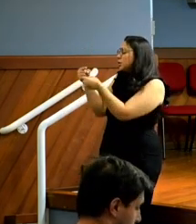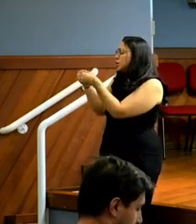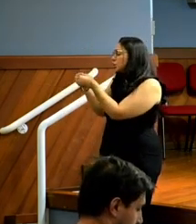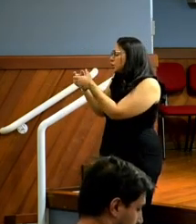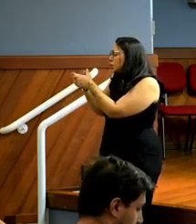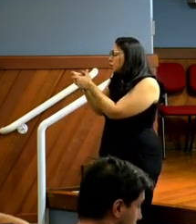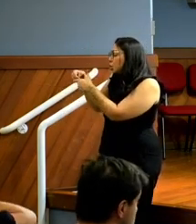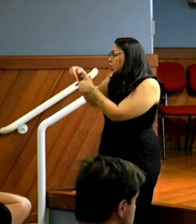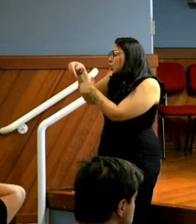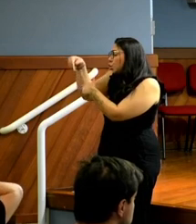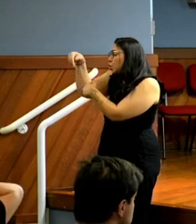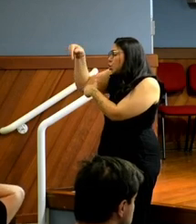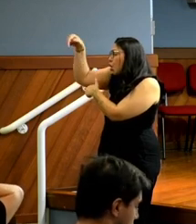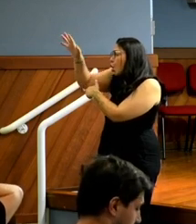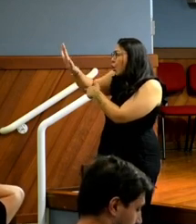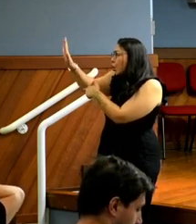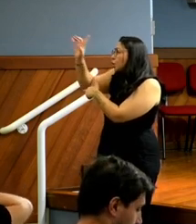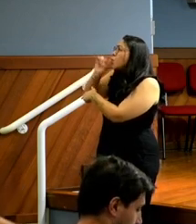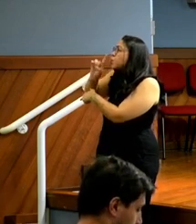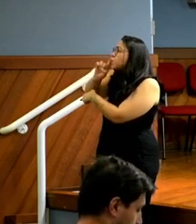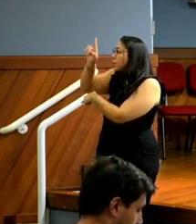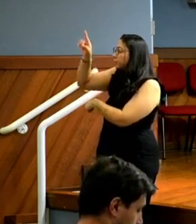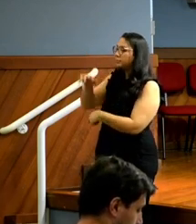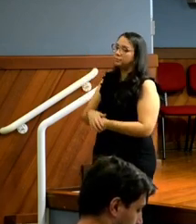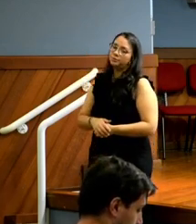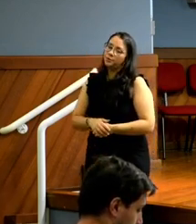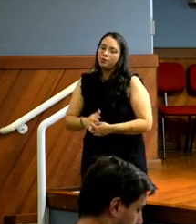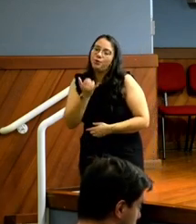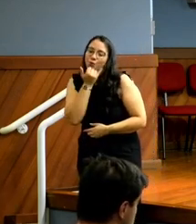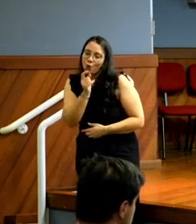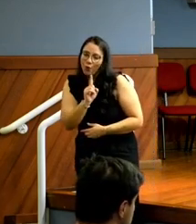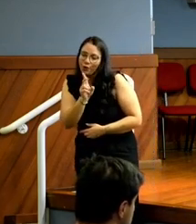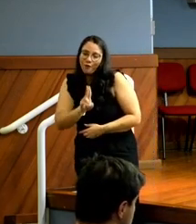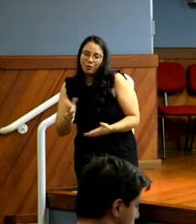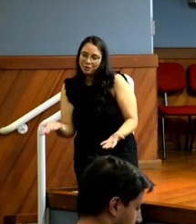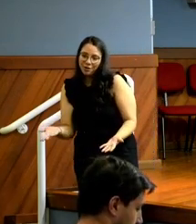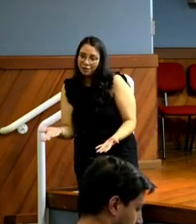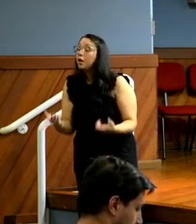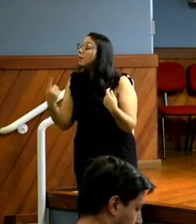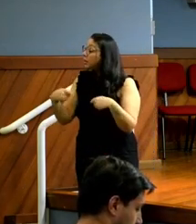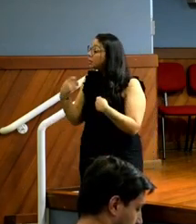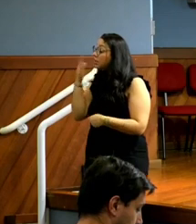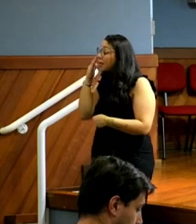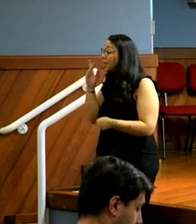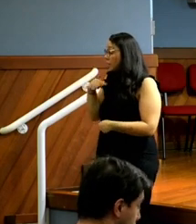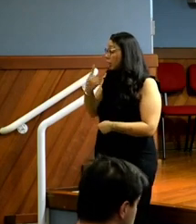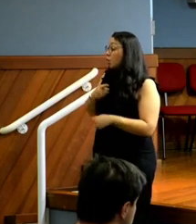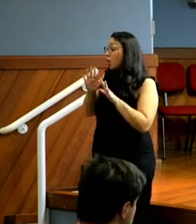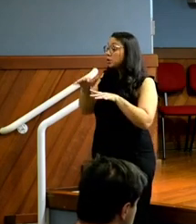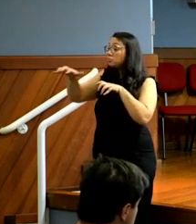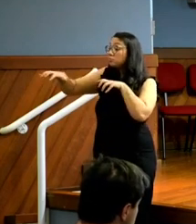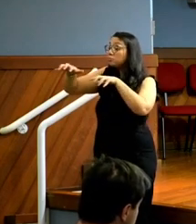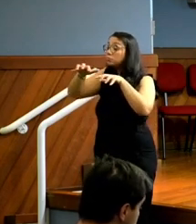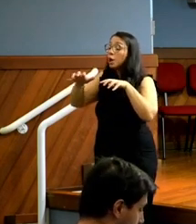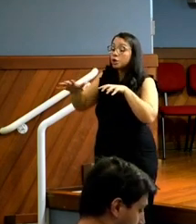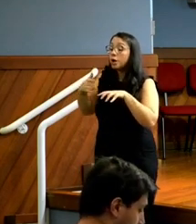no norte do Alasca usa. Não, meu amigo, você não vai usar. Então, assim, a gente vai trabalhar com os campos que nós usamos, porque a gente precisa